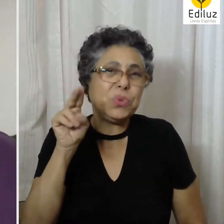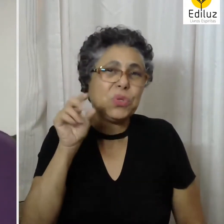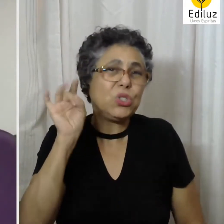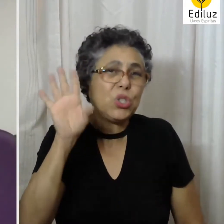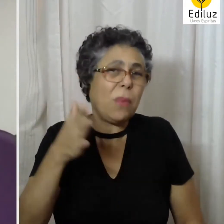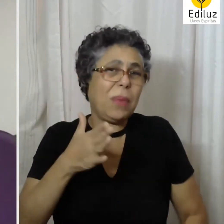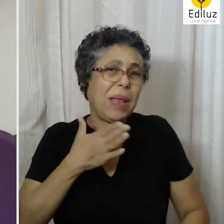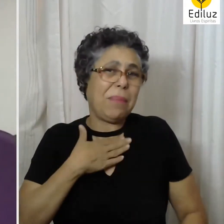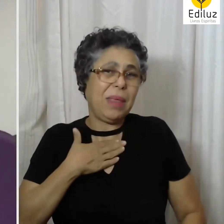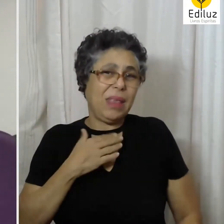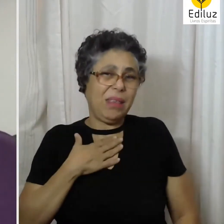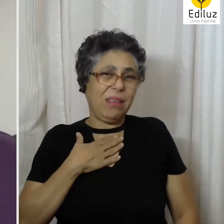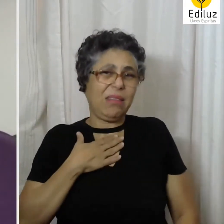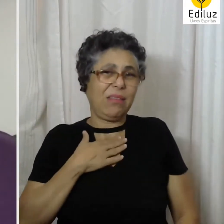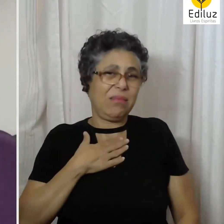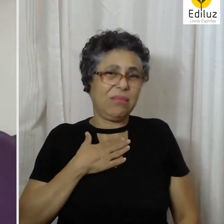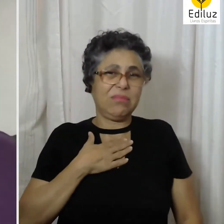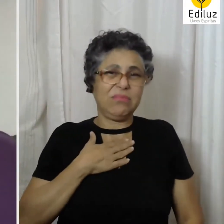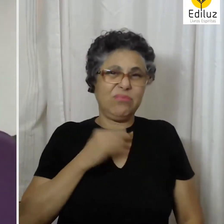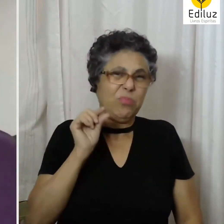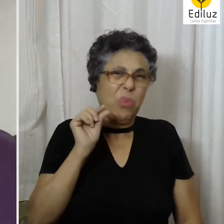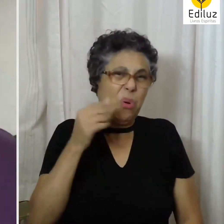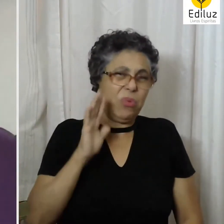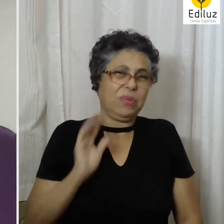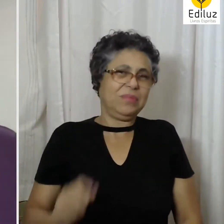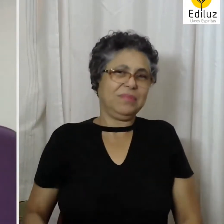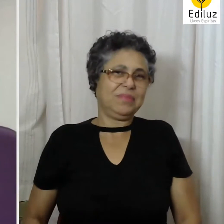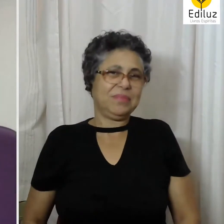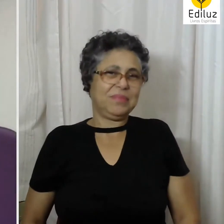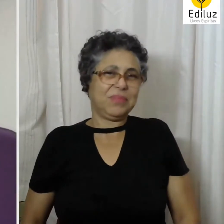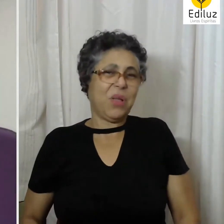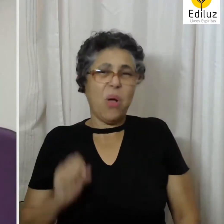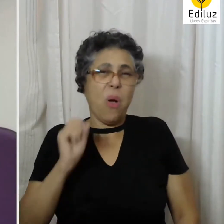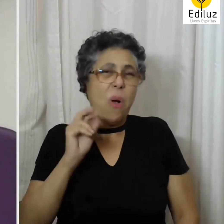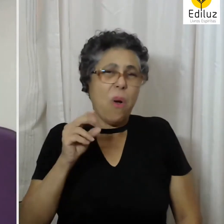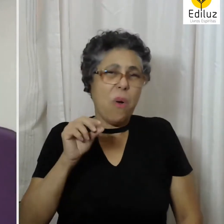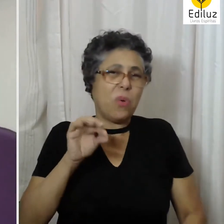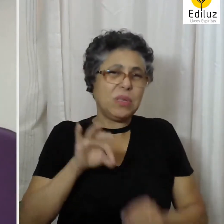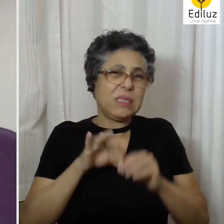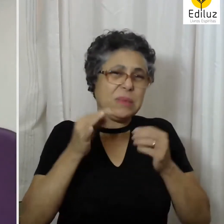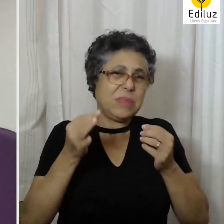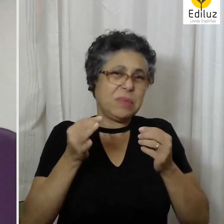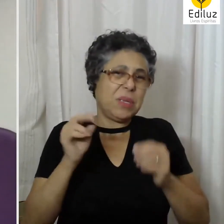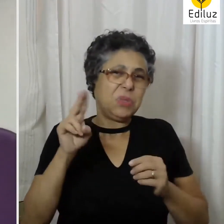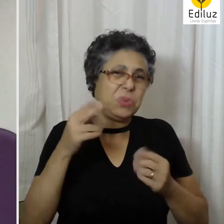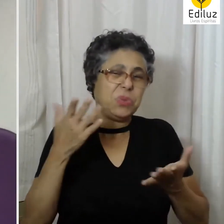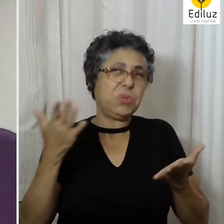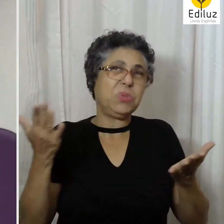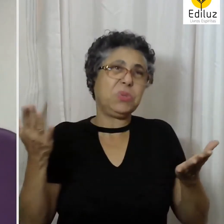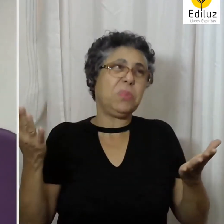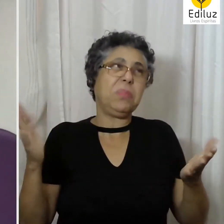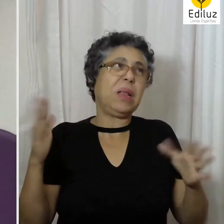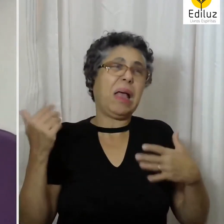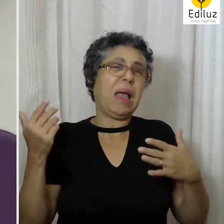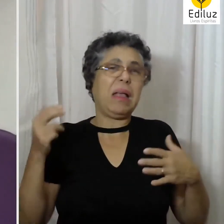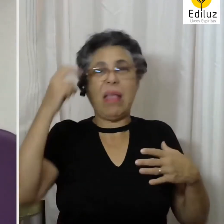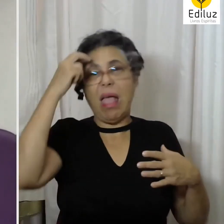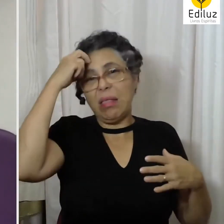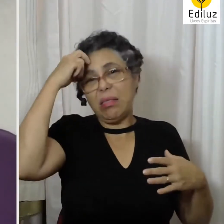ou esporadicamente para mim, ou eu simplesmente uso como